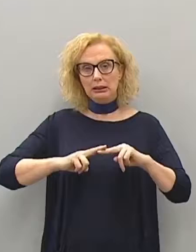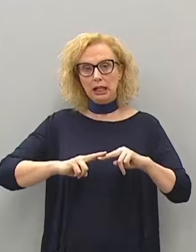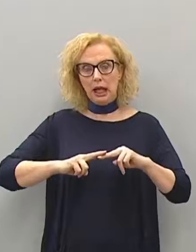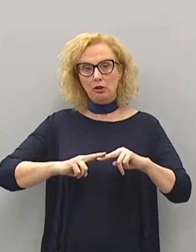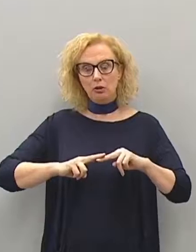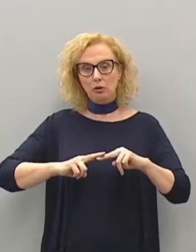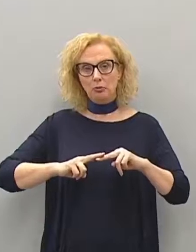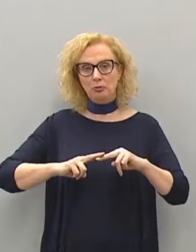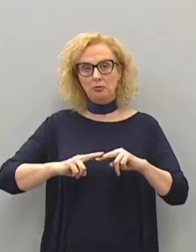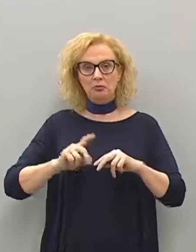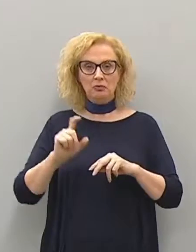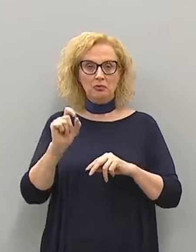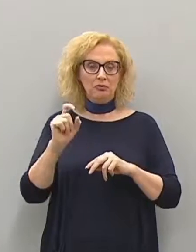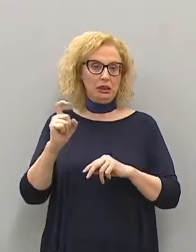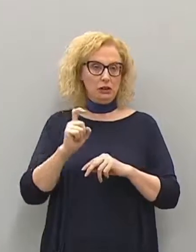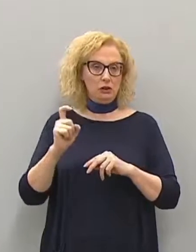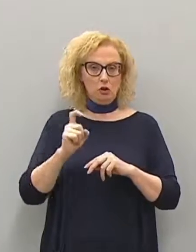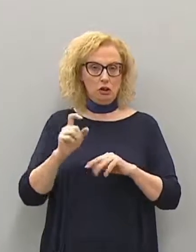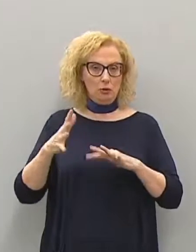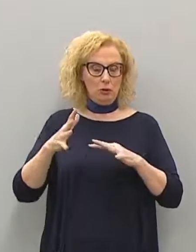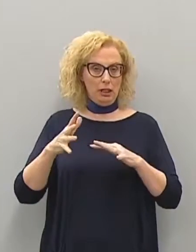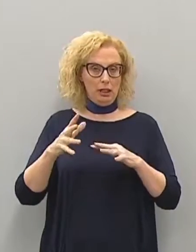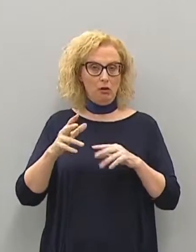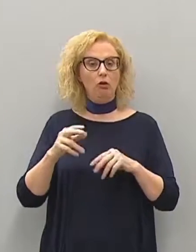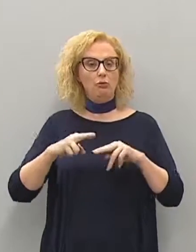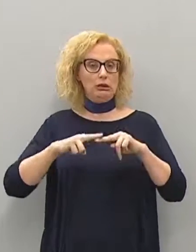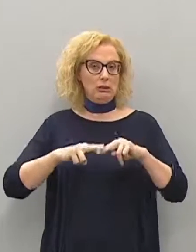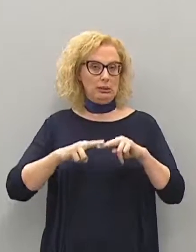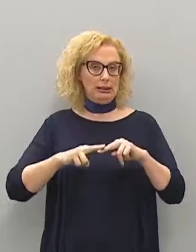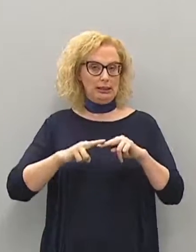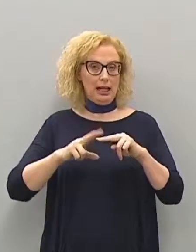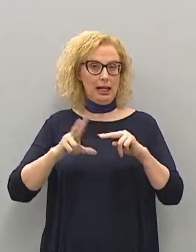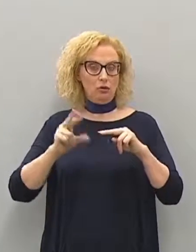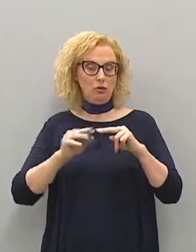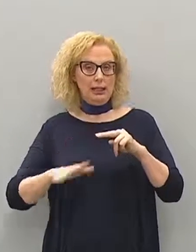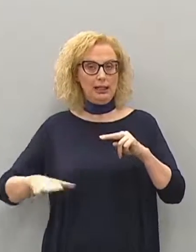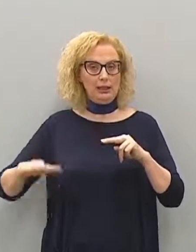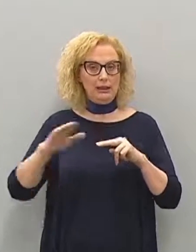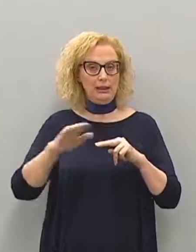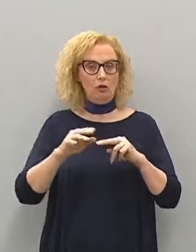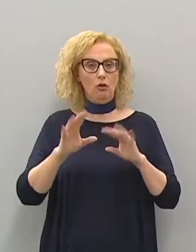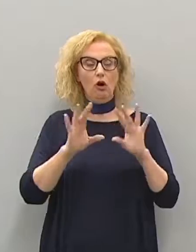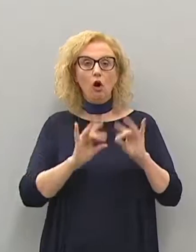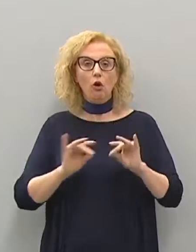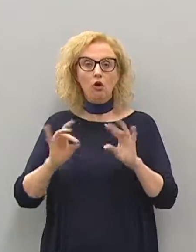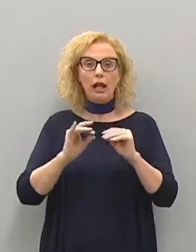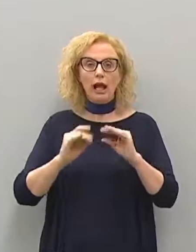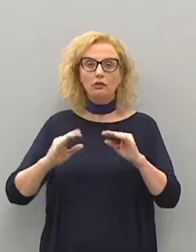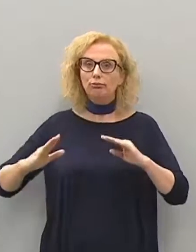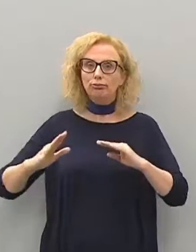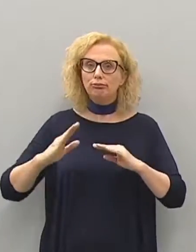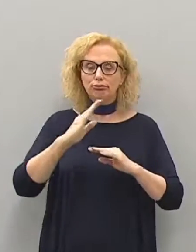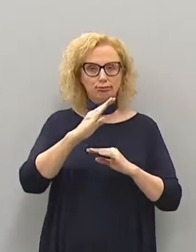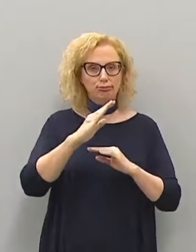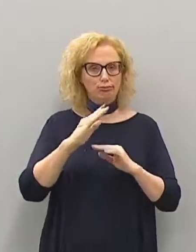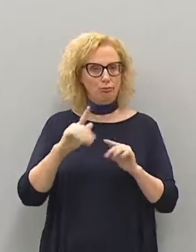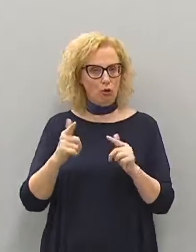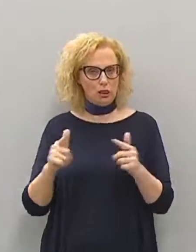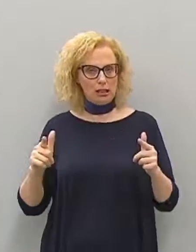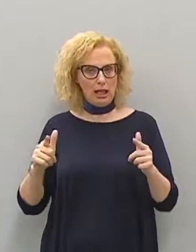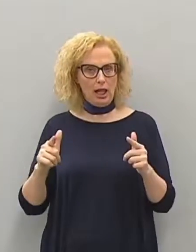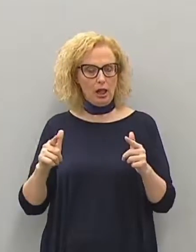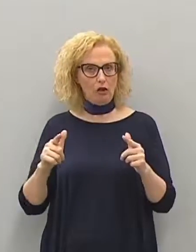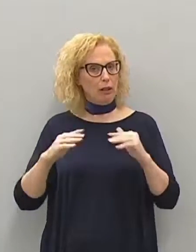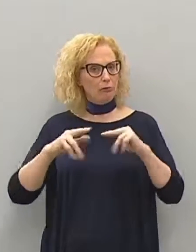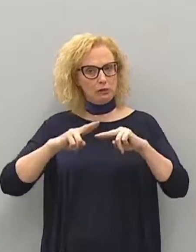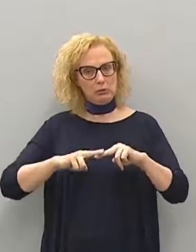ultimi 20 giorni diciamo in in trentino cioè non c'è stato un aumento del del contagio c'è stata una